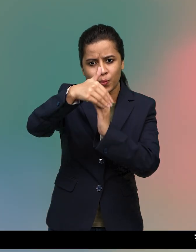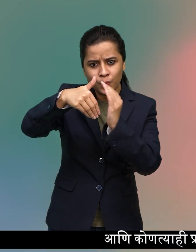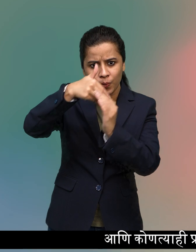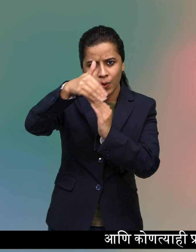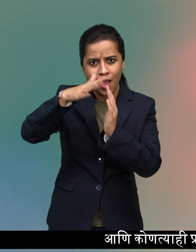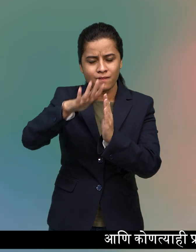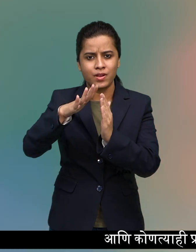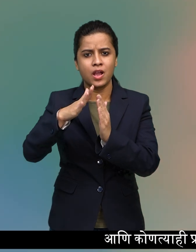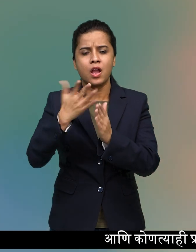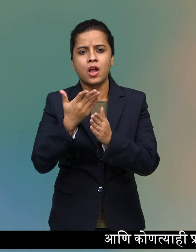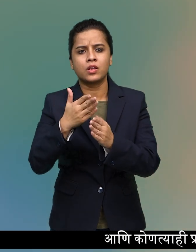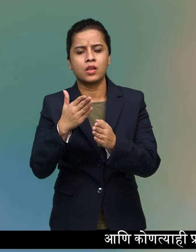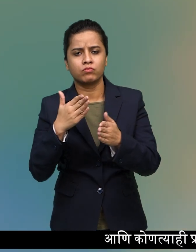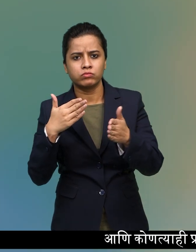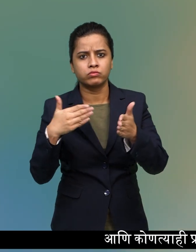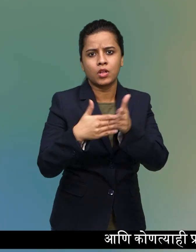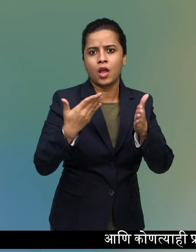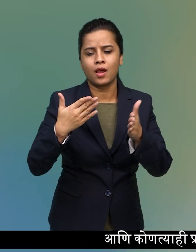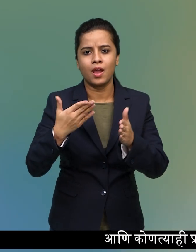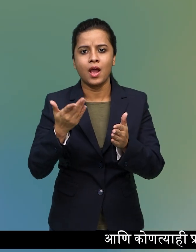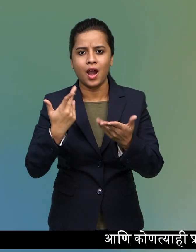आणि कोणत्याही प्रकारच्या धक्क्यांपासून संरक्षण देतो.